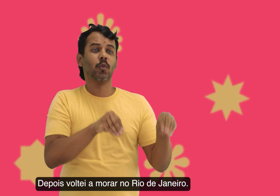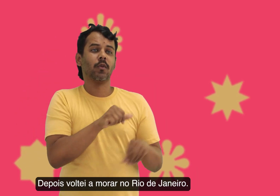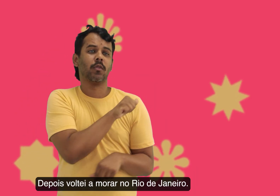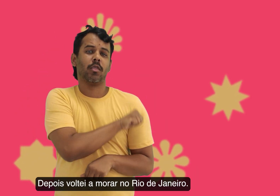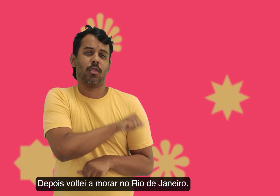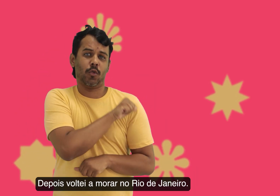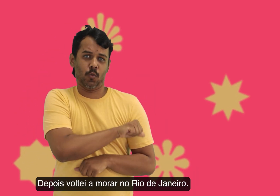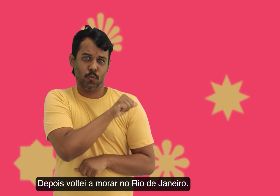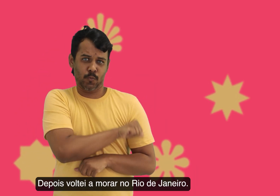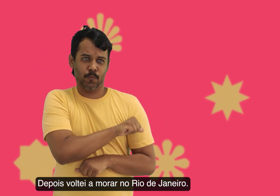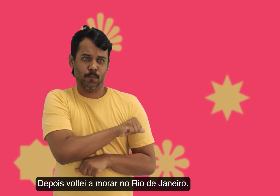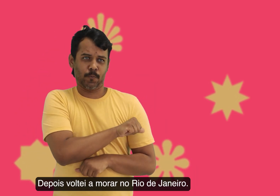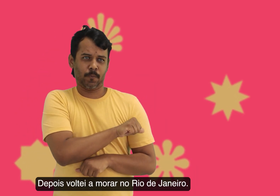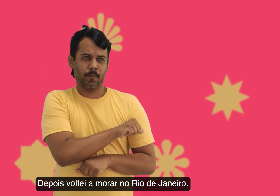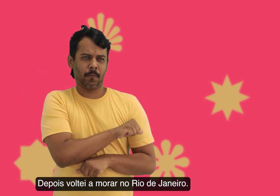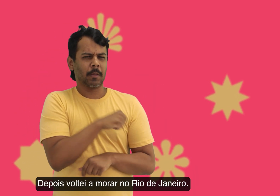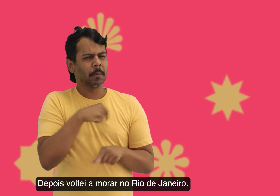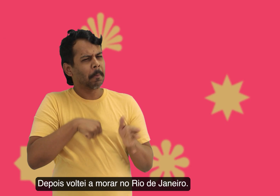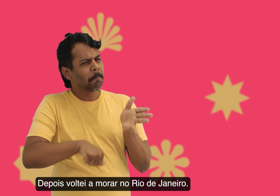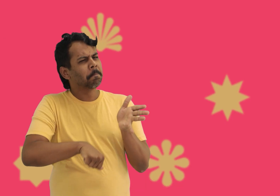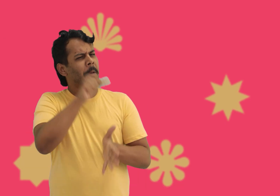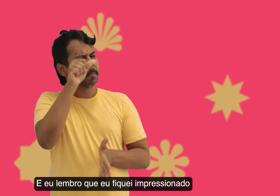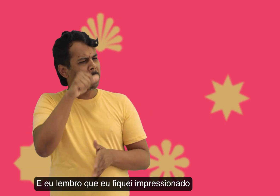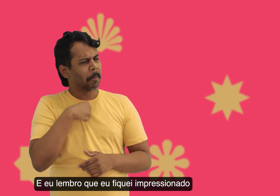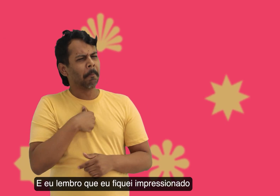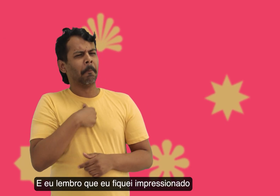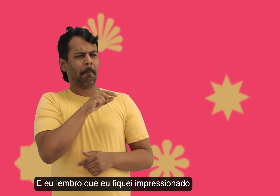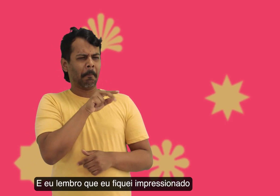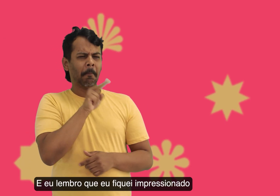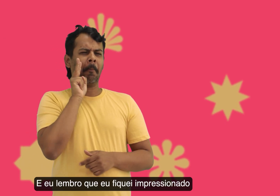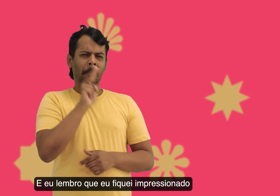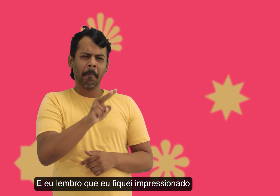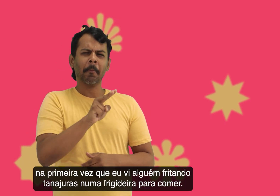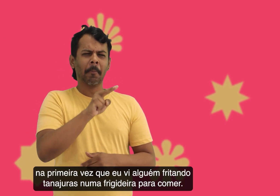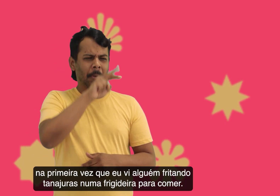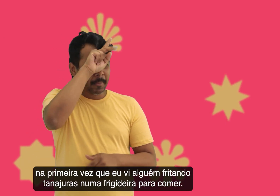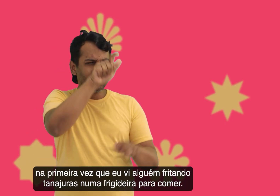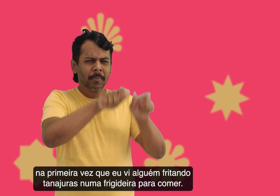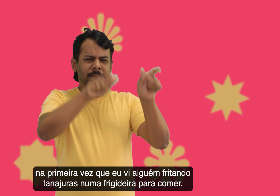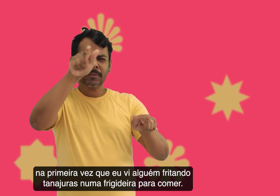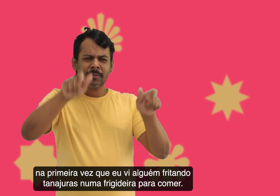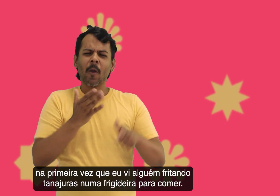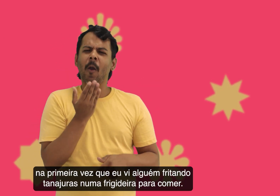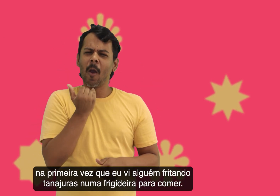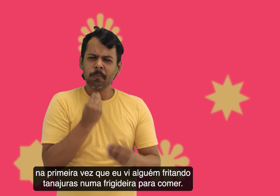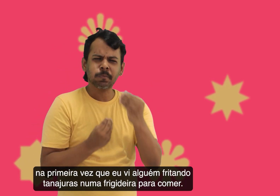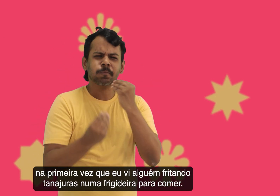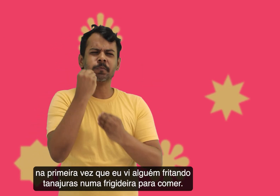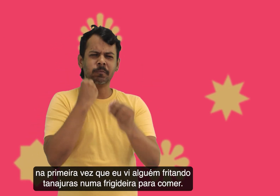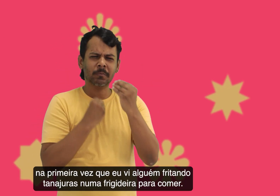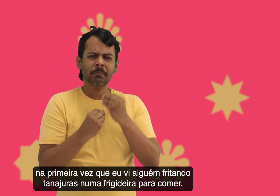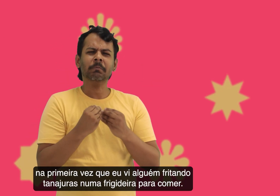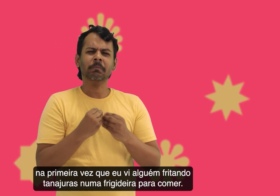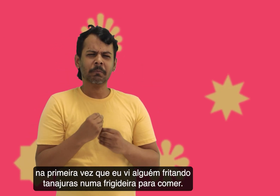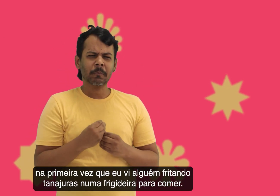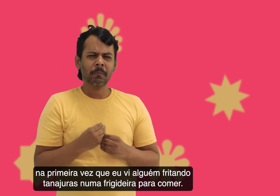depois voltei a morar no Rio de Janeiro. E eu lembro que eu fiquei impressionado na primeira vez que eu vi alguém fritando tanajuras